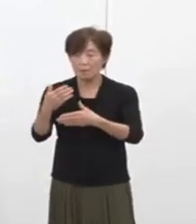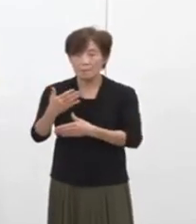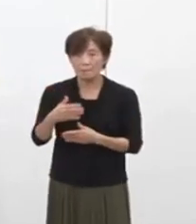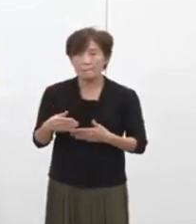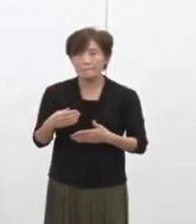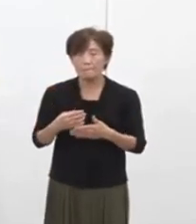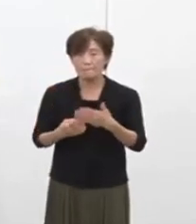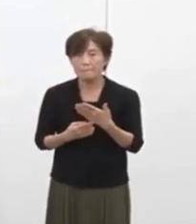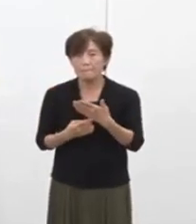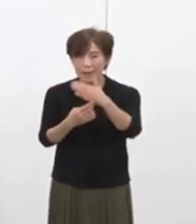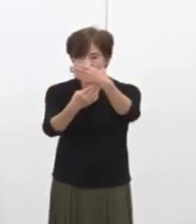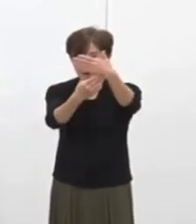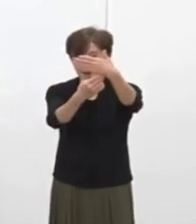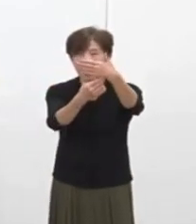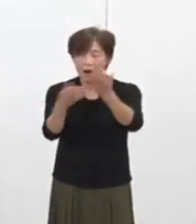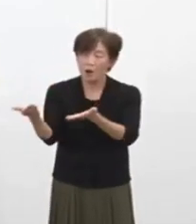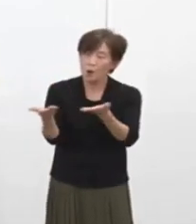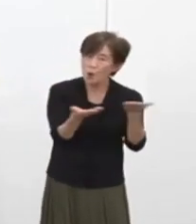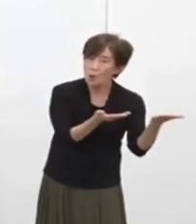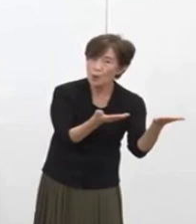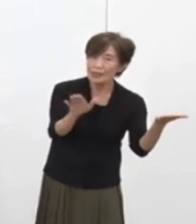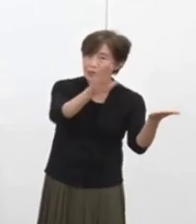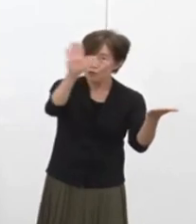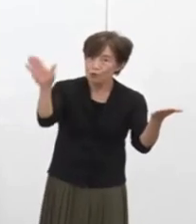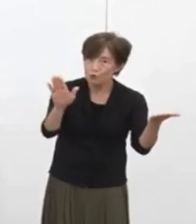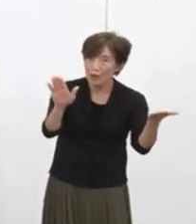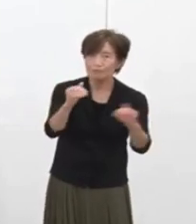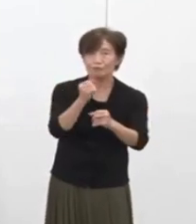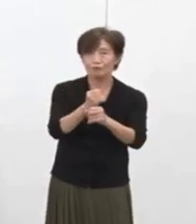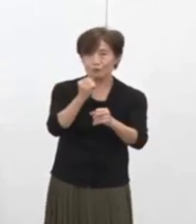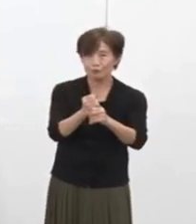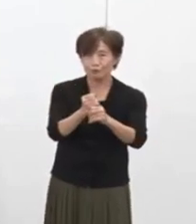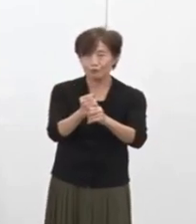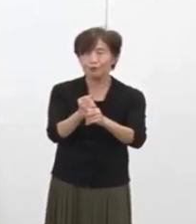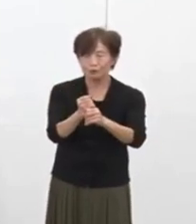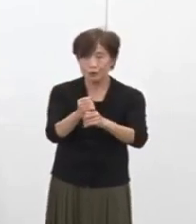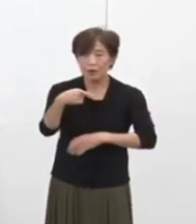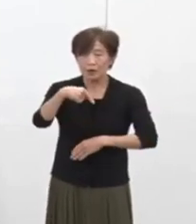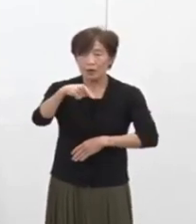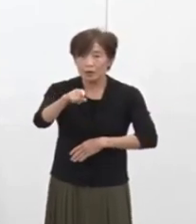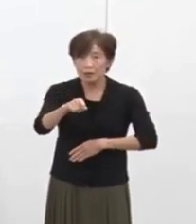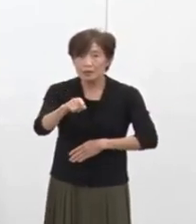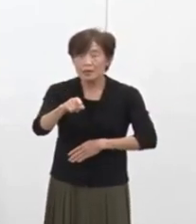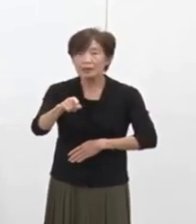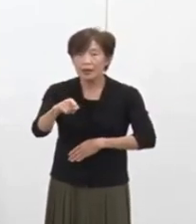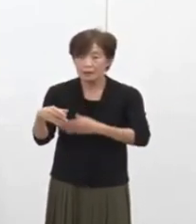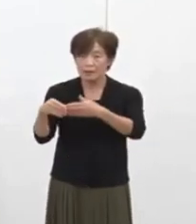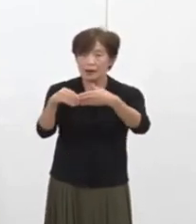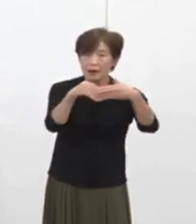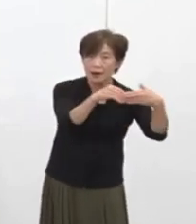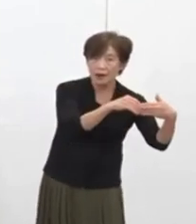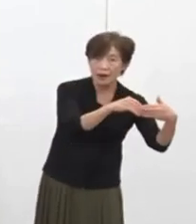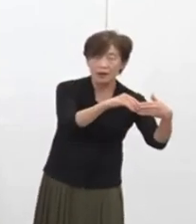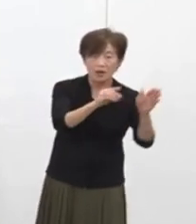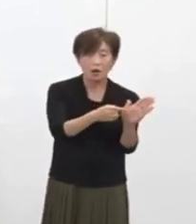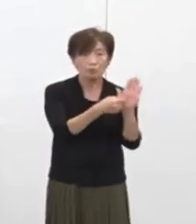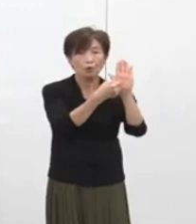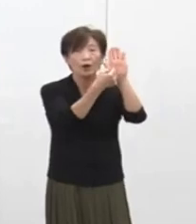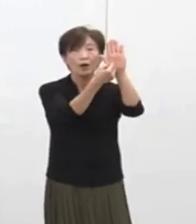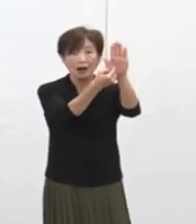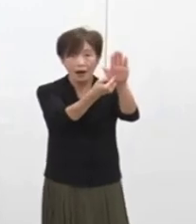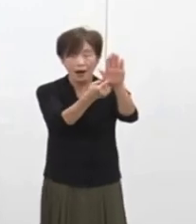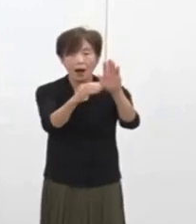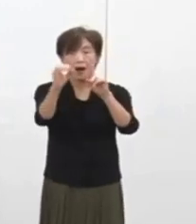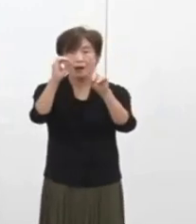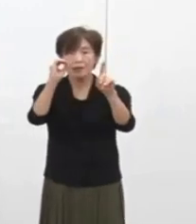りまして、おもてなし空間を創出するほか、行き先案内を表示しますプロジェクションマッピングなど、デジタル技